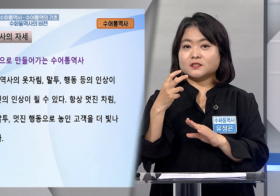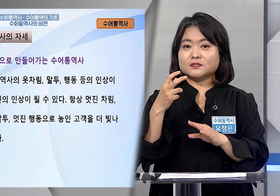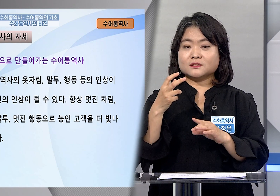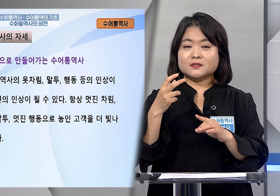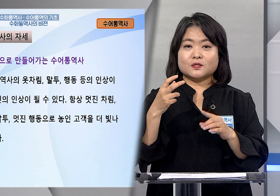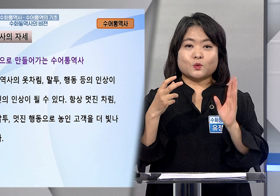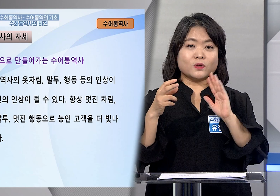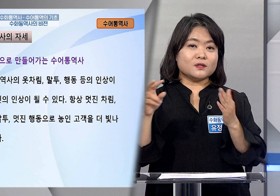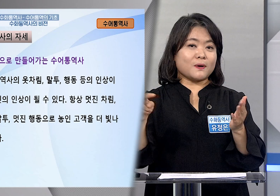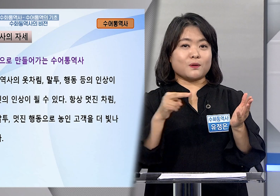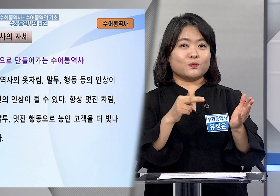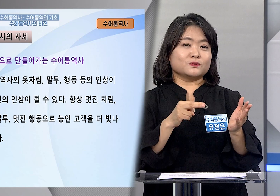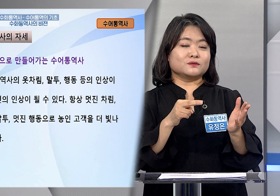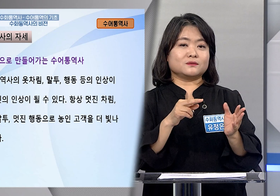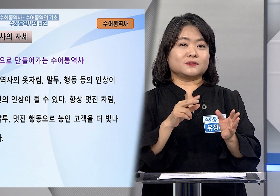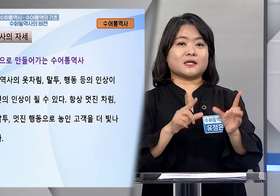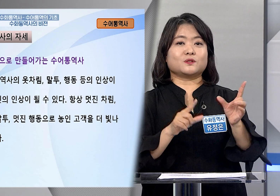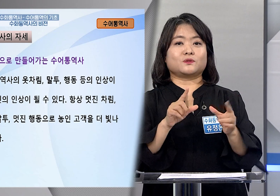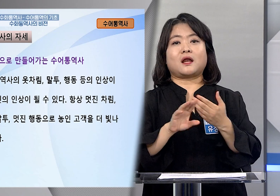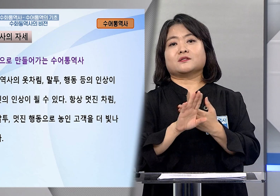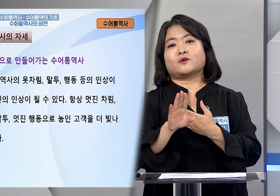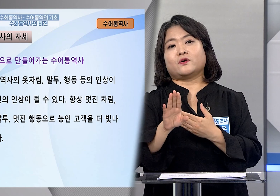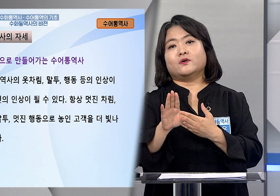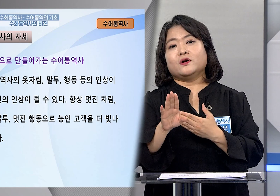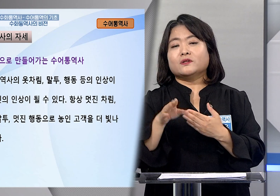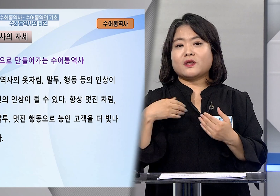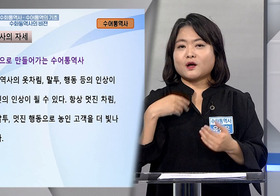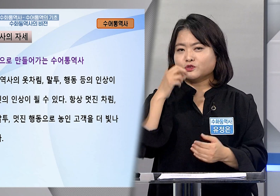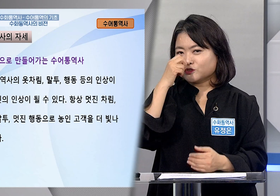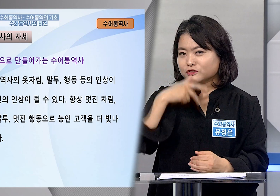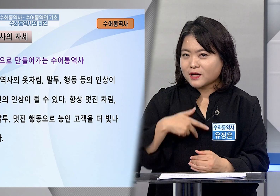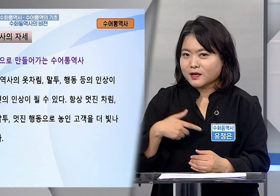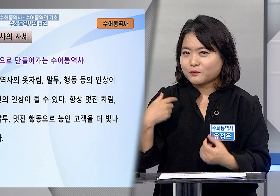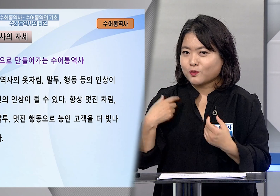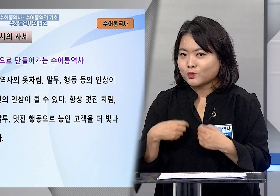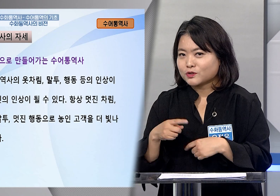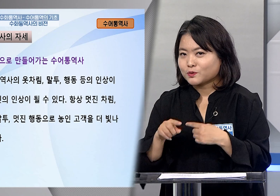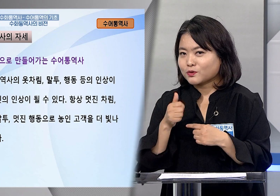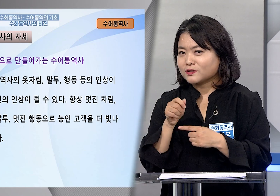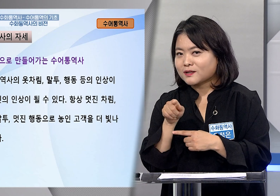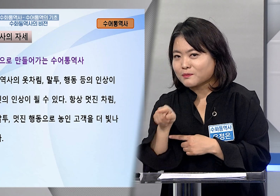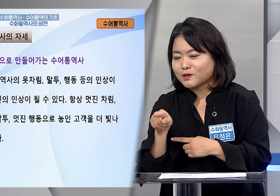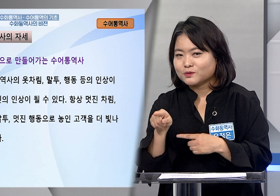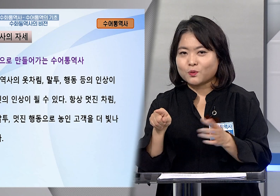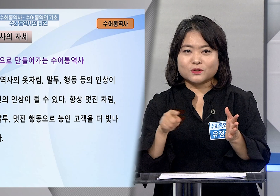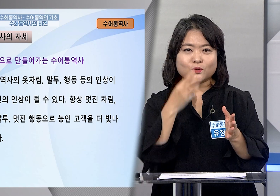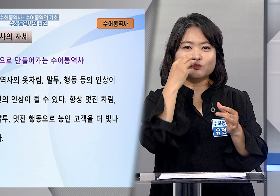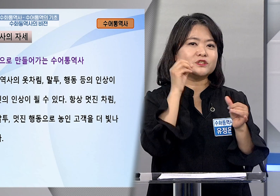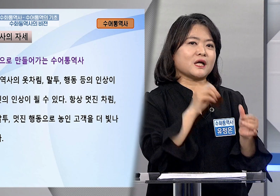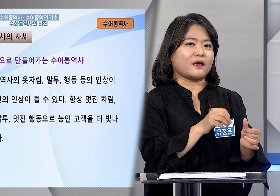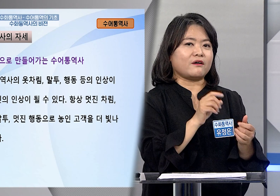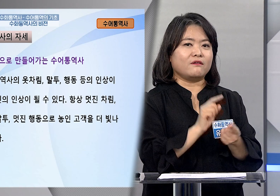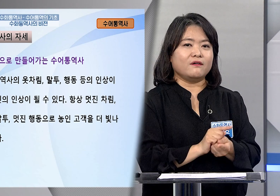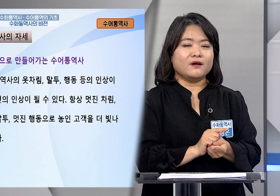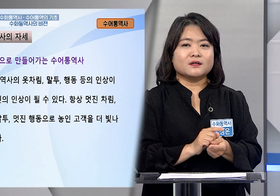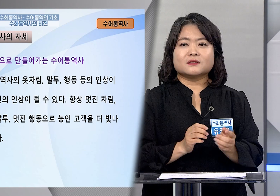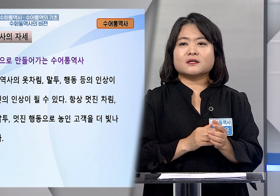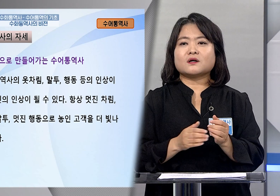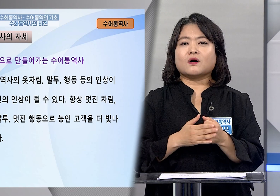청인은 농인을 바라보는 자세도 달라져요. 내가 후줄근하게 입고 수화통역을 가면 농인도 무시당해요. 그래서